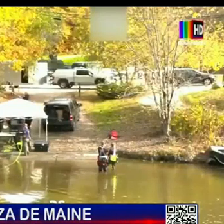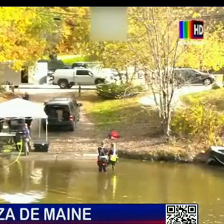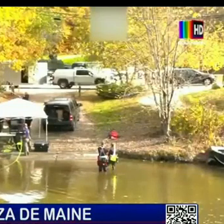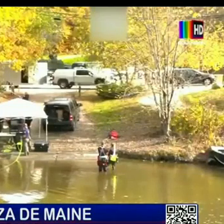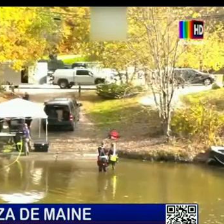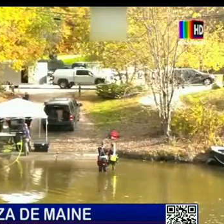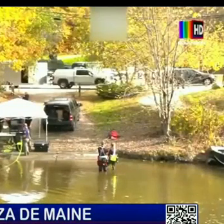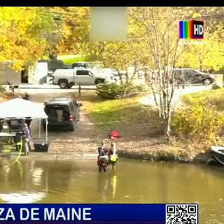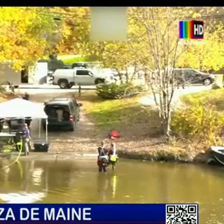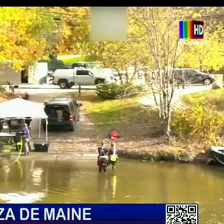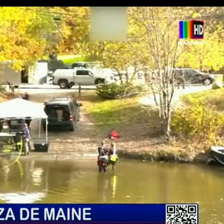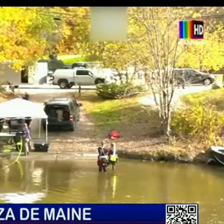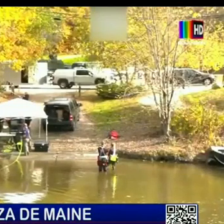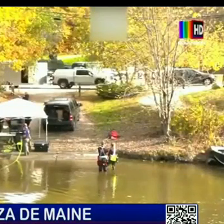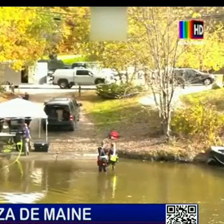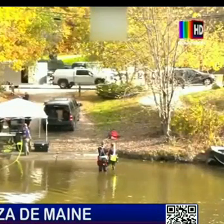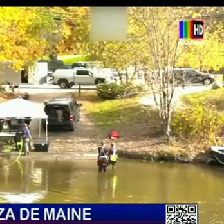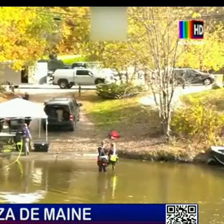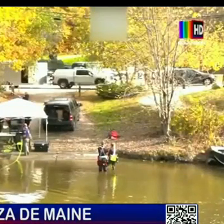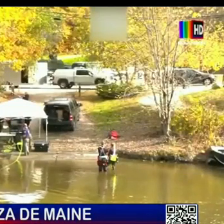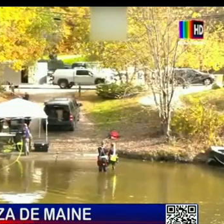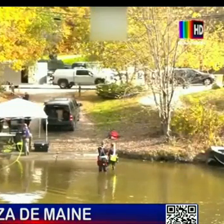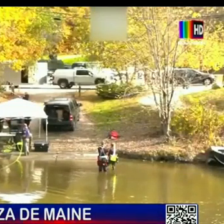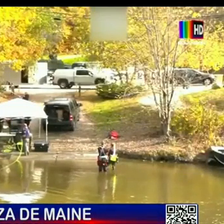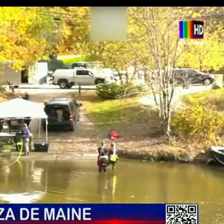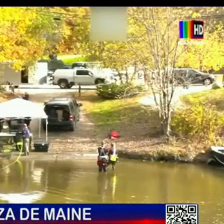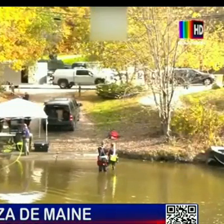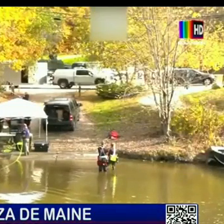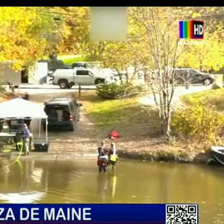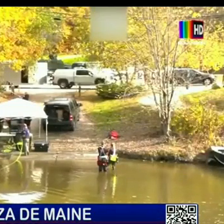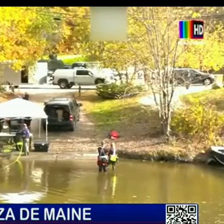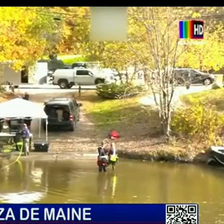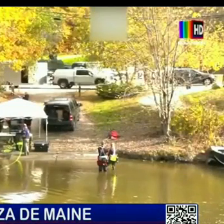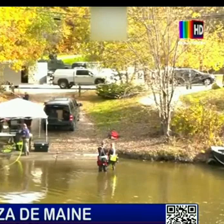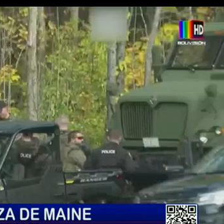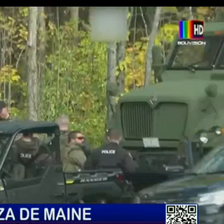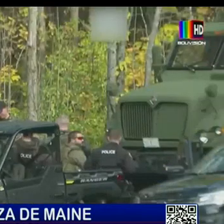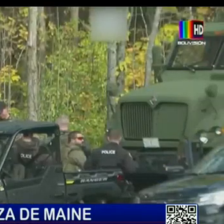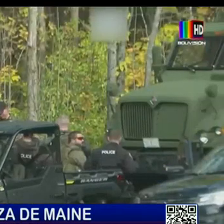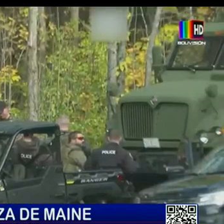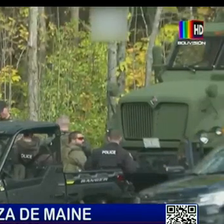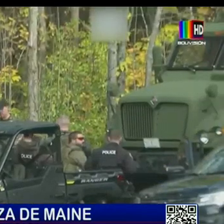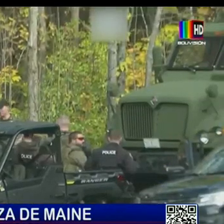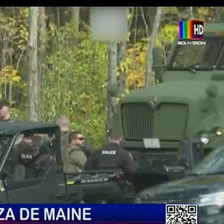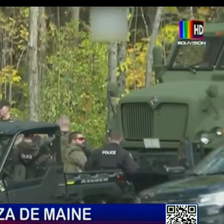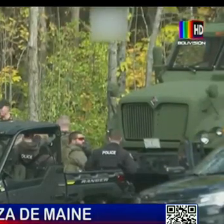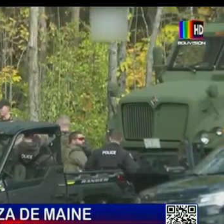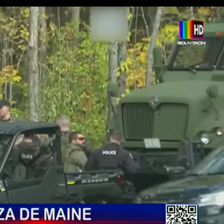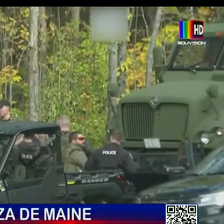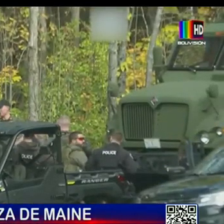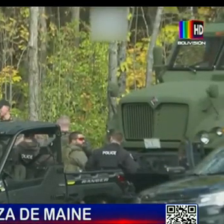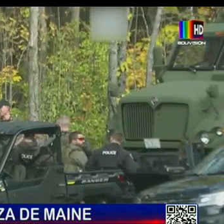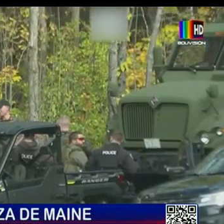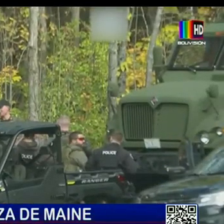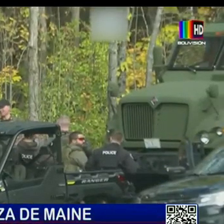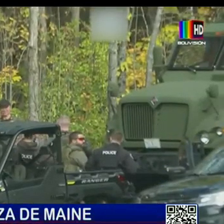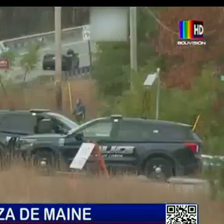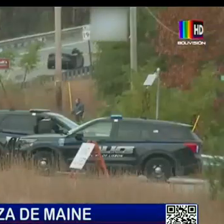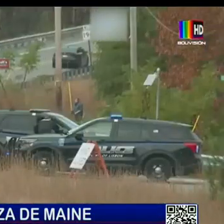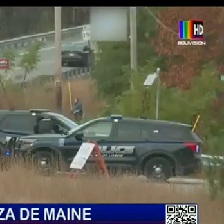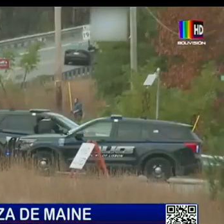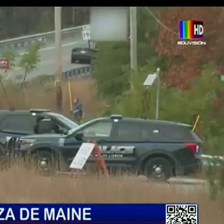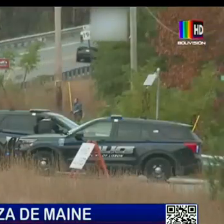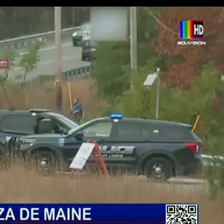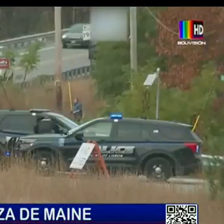del tiroteo y la matanza en Maney, que había matado aproximadamente a 20 personas. Hallaron el cadáver de Robert